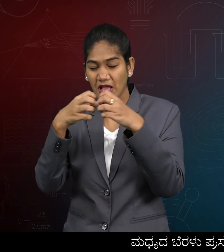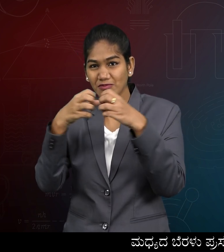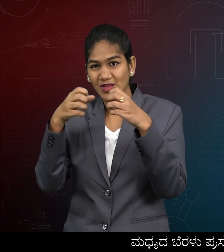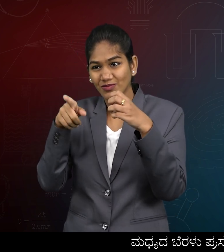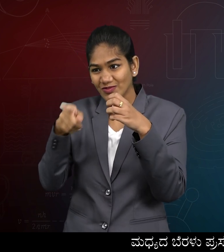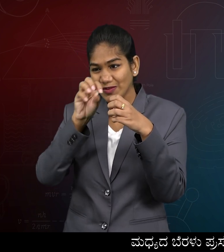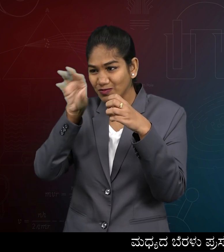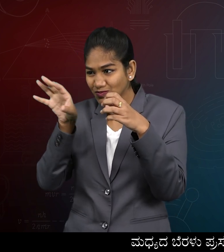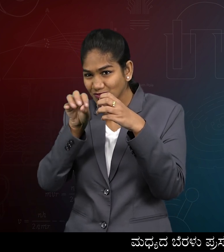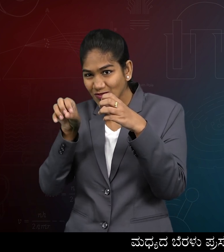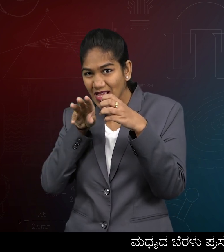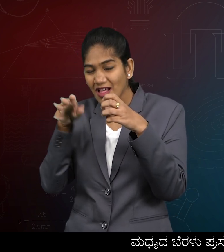ತೋರಿಸುತ್ತದೆ.